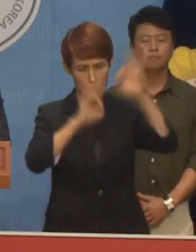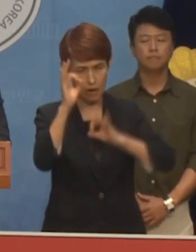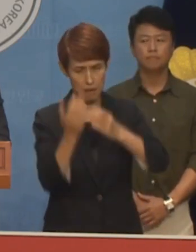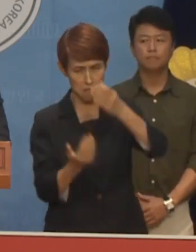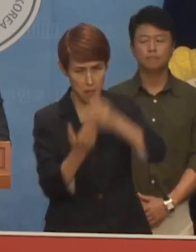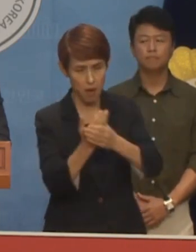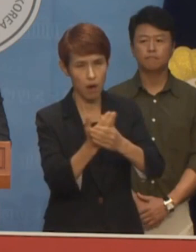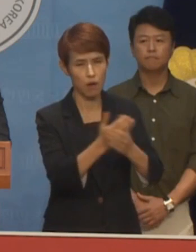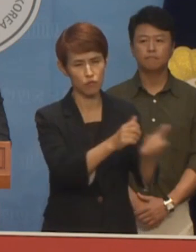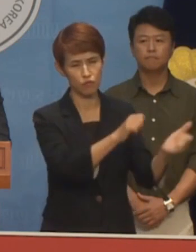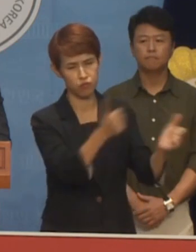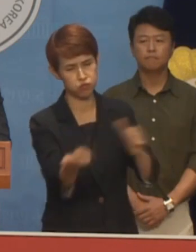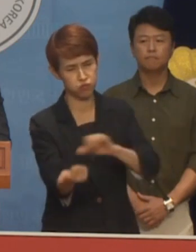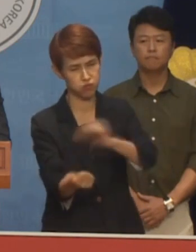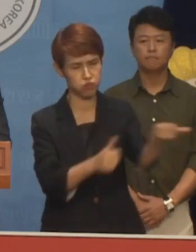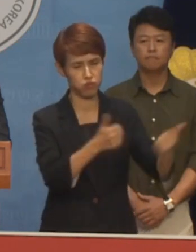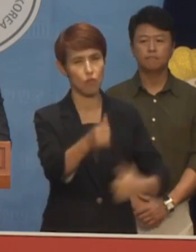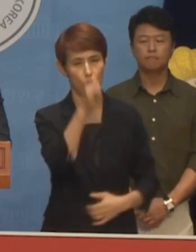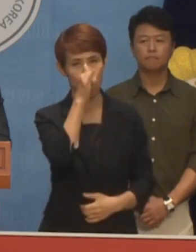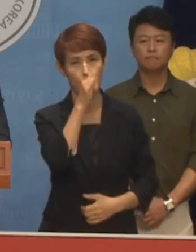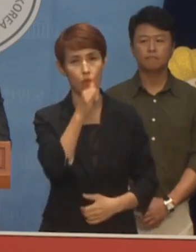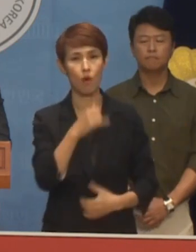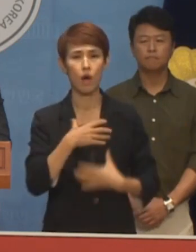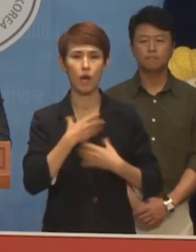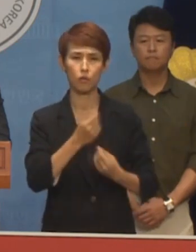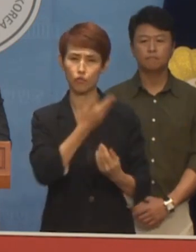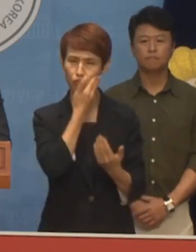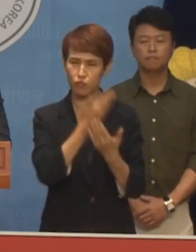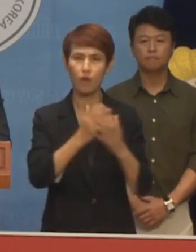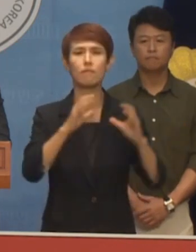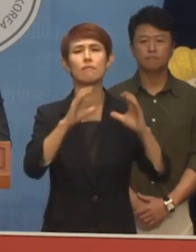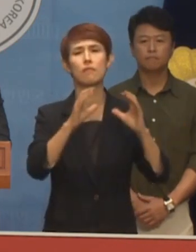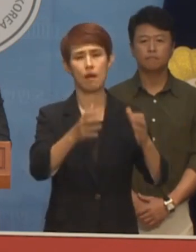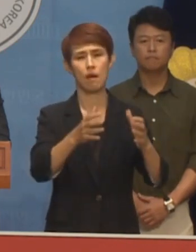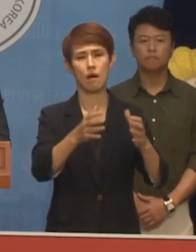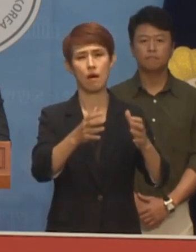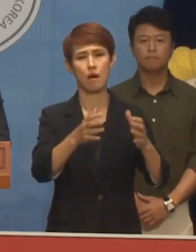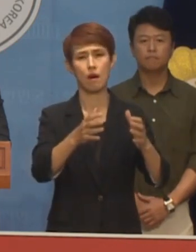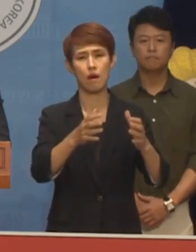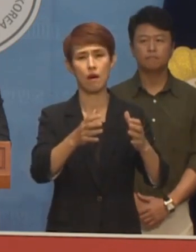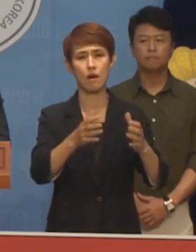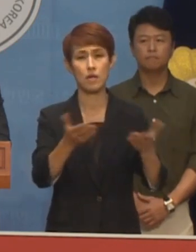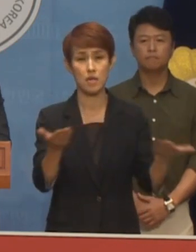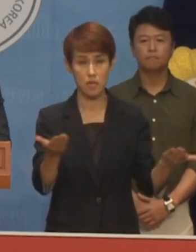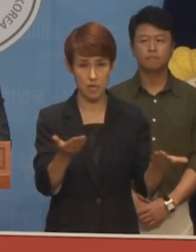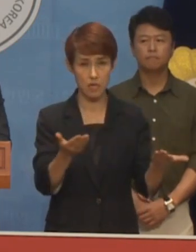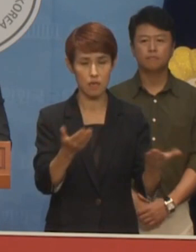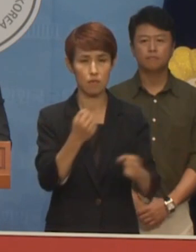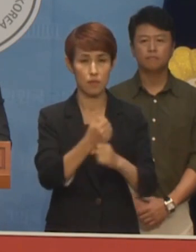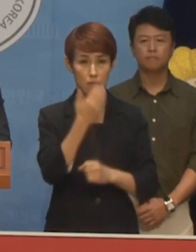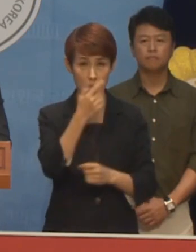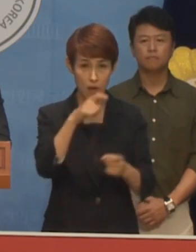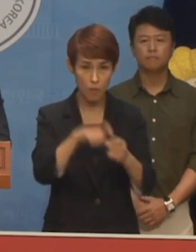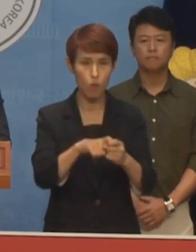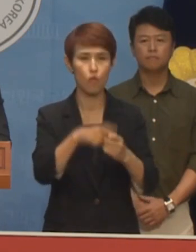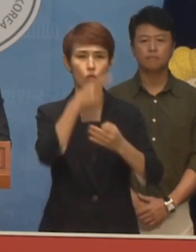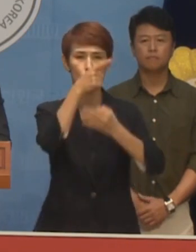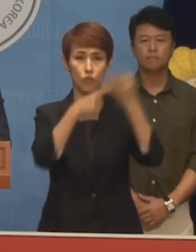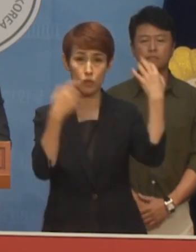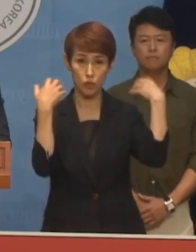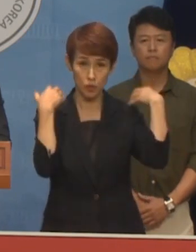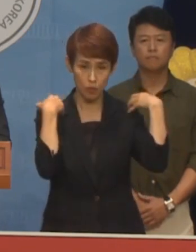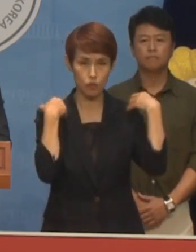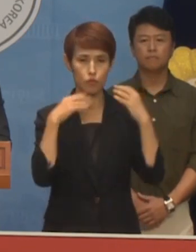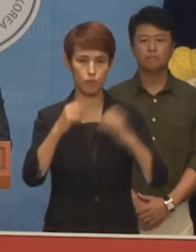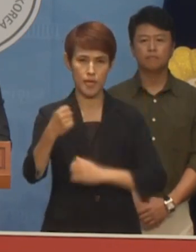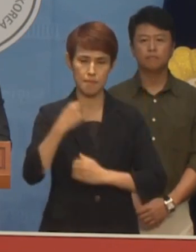있습니다. 안전이 우선인 나라 생명이 보장되는 일터가 실현되기를 기원하며 윤석열 정부와 국민의힘이 마음을